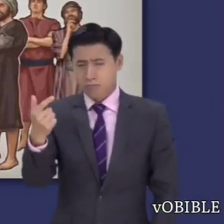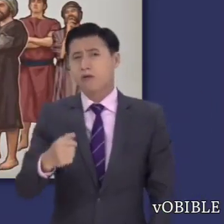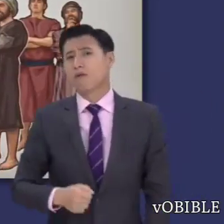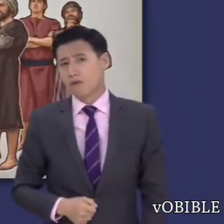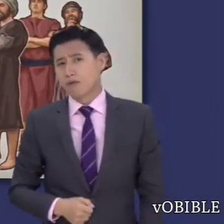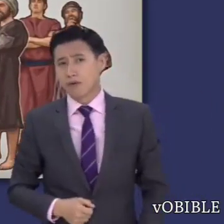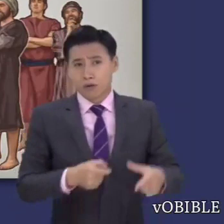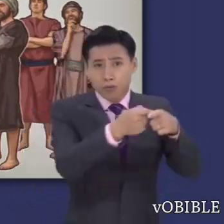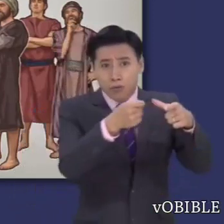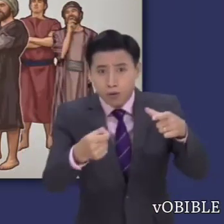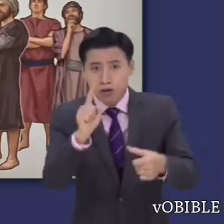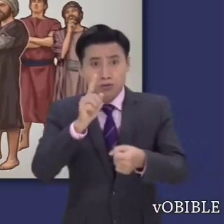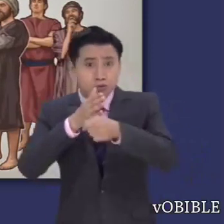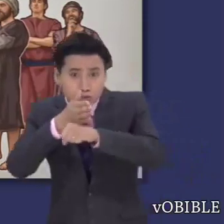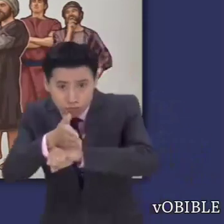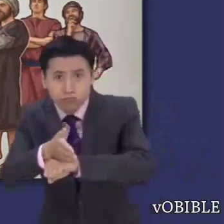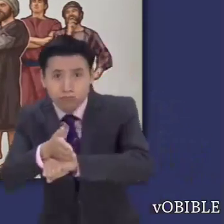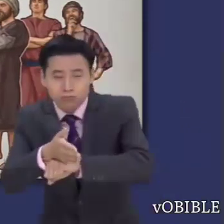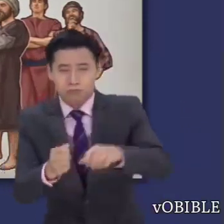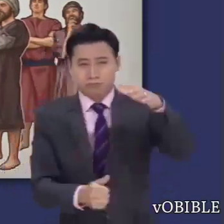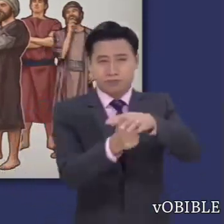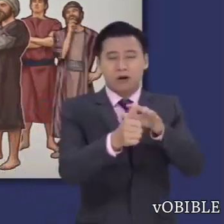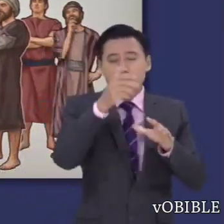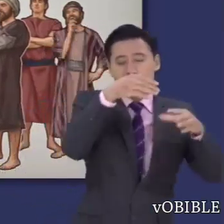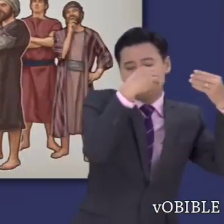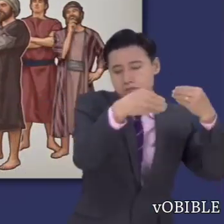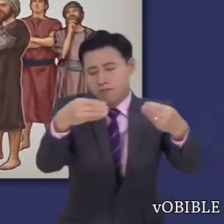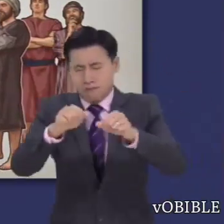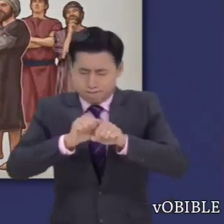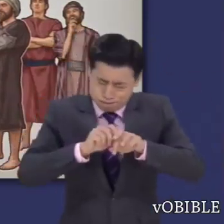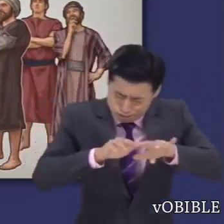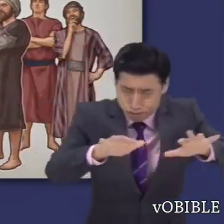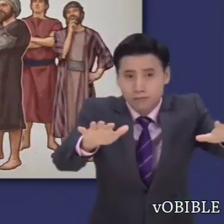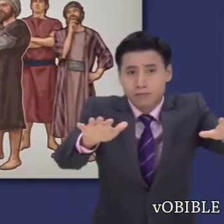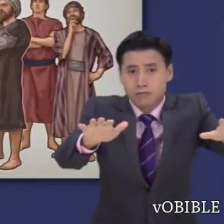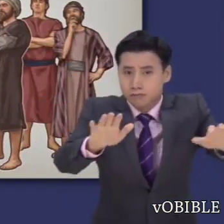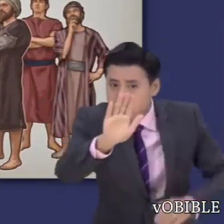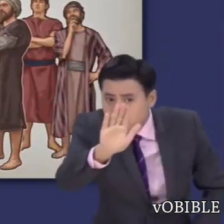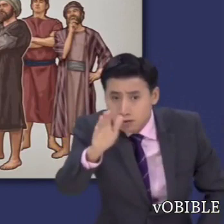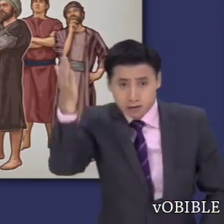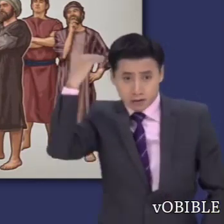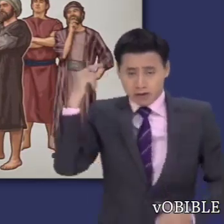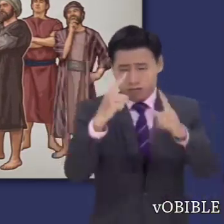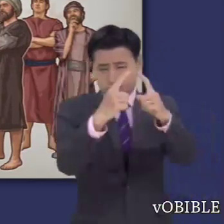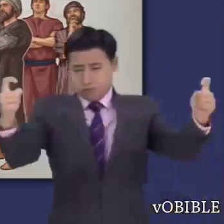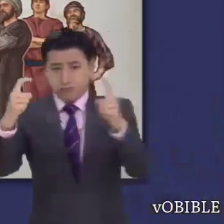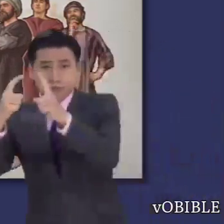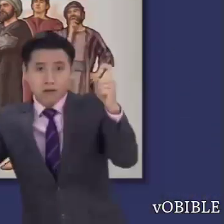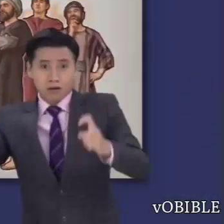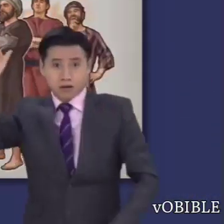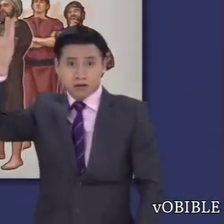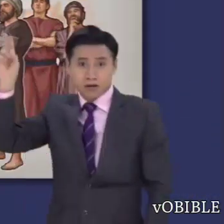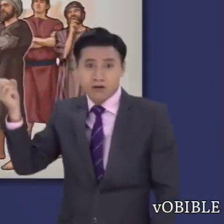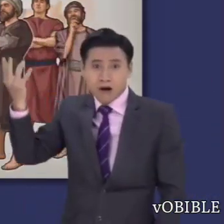使人灭亡的教派。这些假导师在公元1世纪就出现了，他们会像索多玛和俄